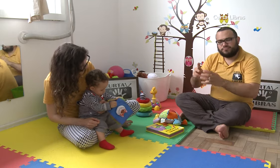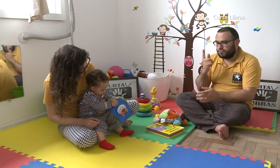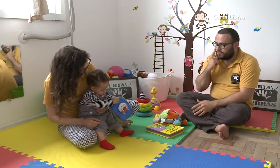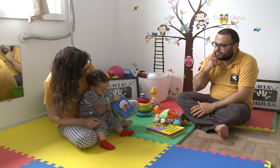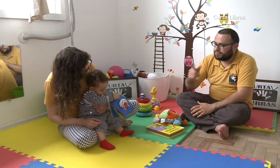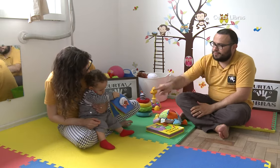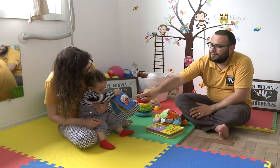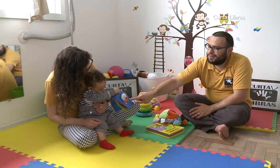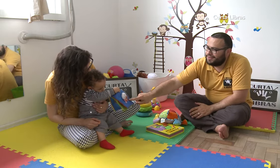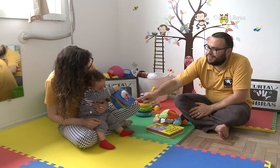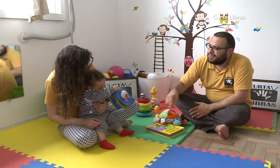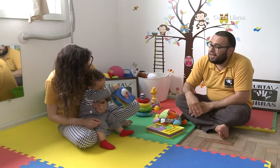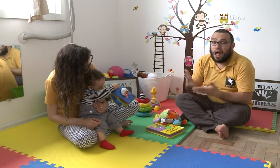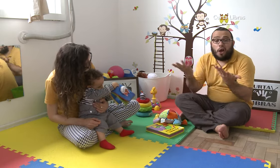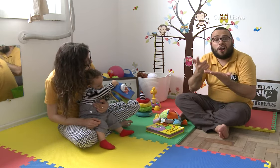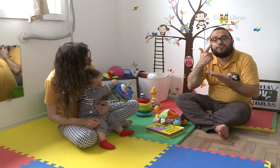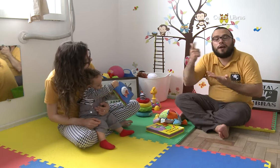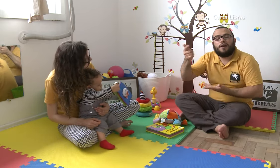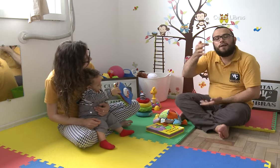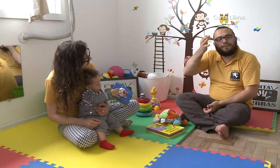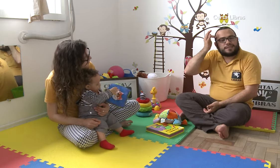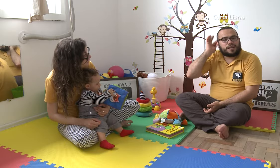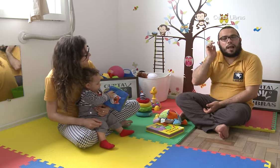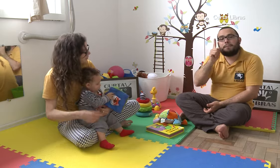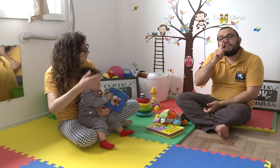explicar um pouquinho como ela faz a contação de história que a Fiorella adora.